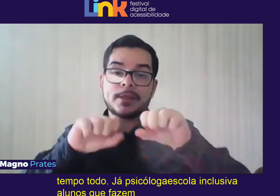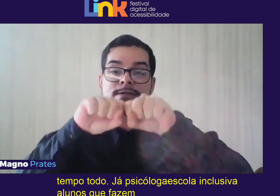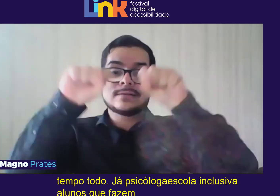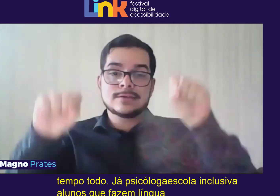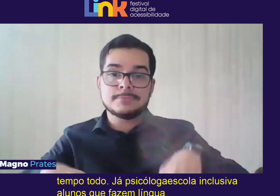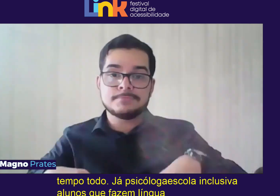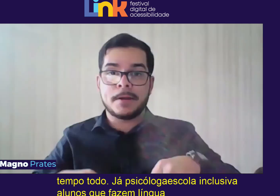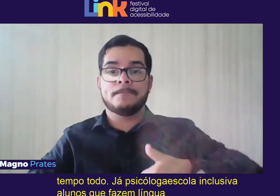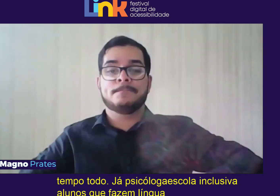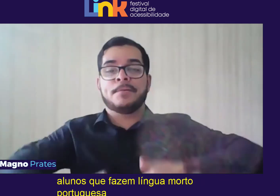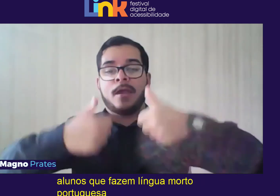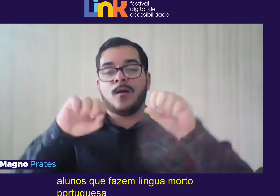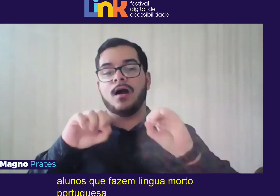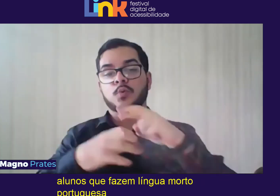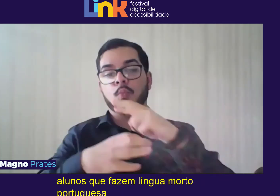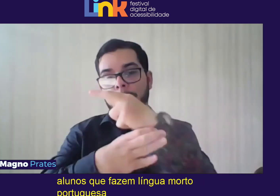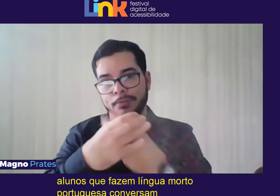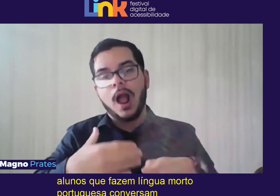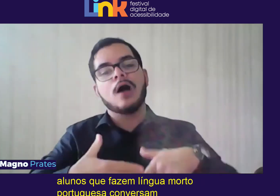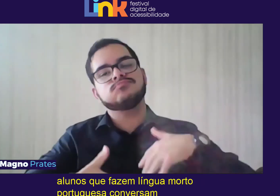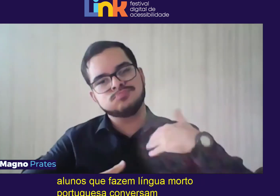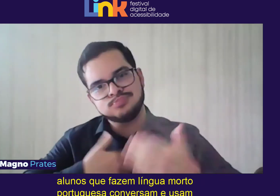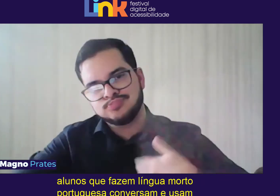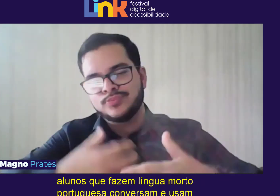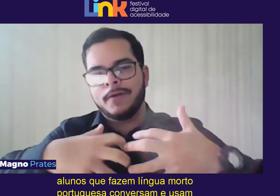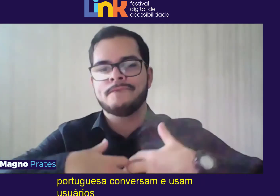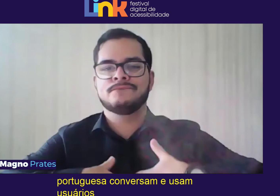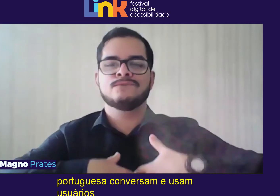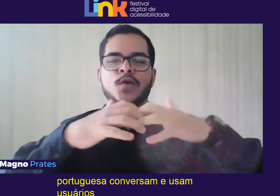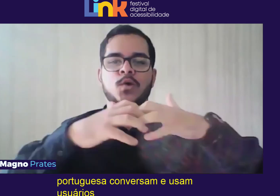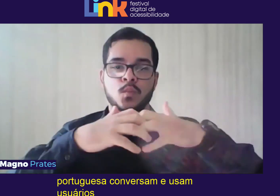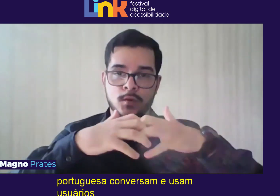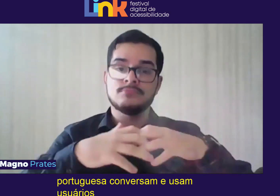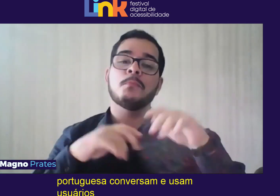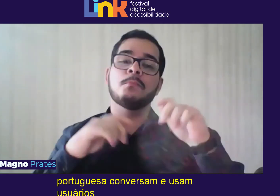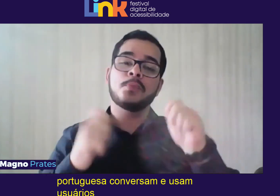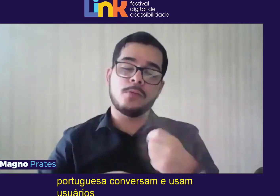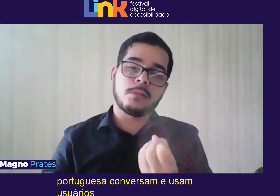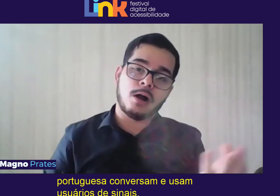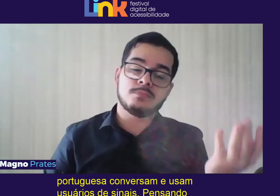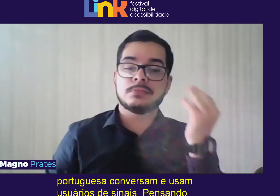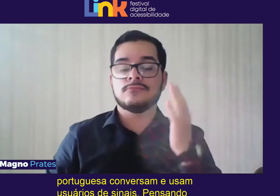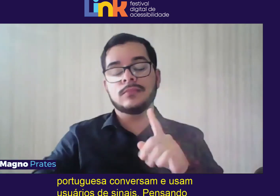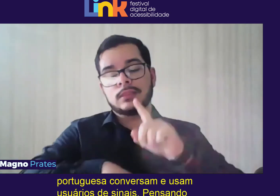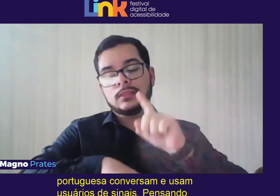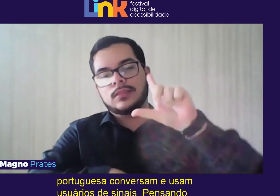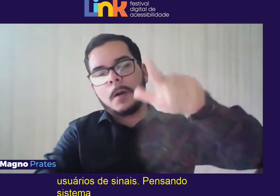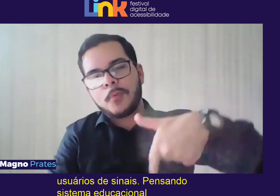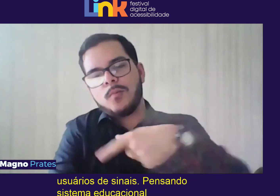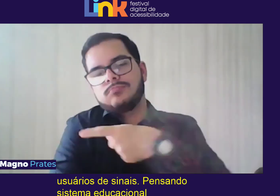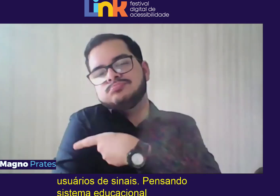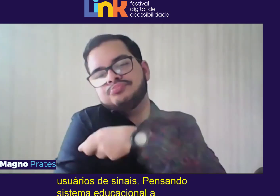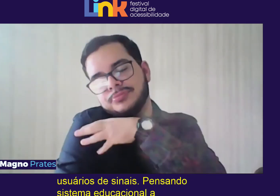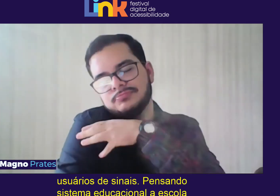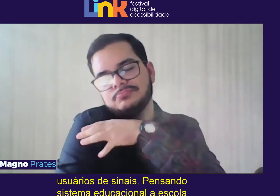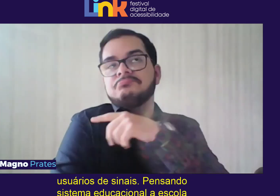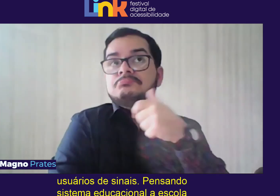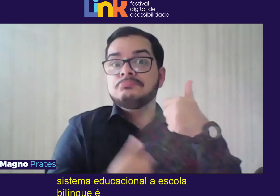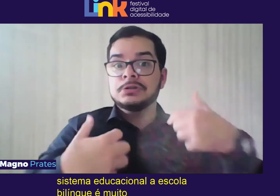sinais. Então, pensando no sistema educacional, a escola bilíngue ela é muito melhor, muito mais funcional para as crianças surdas, mesmo depois,